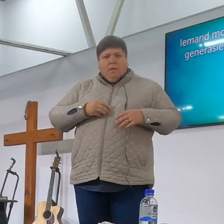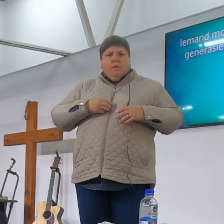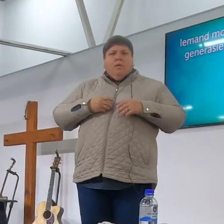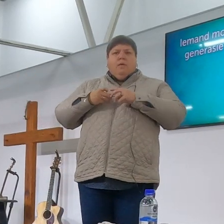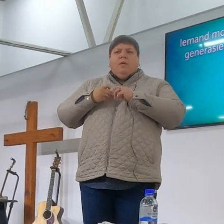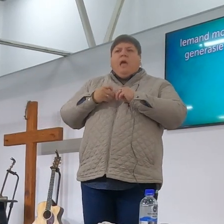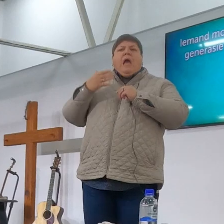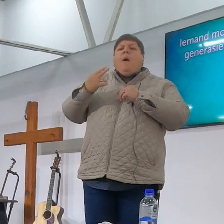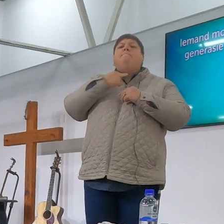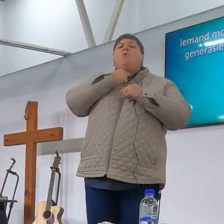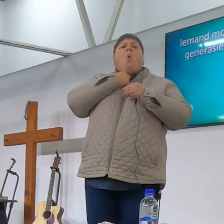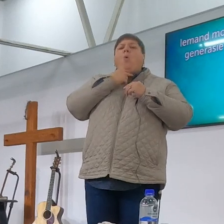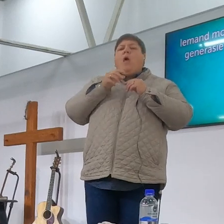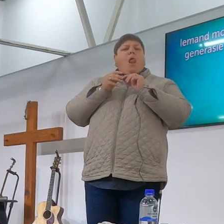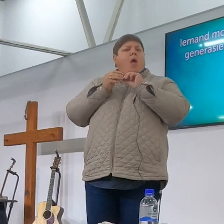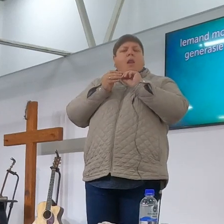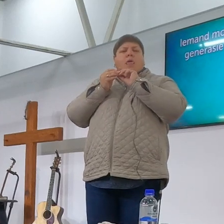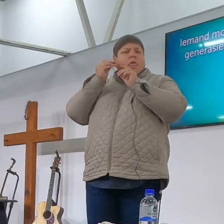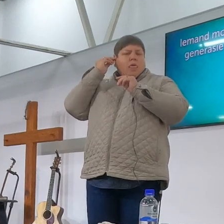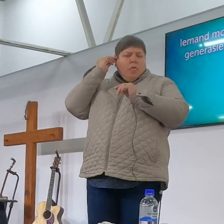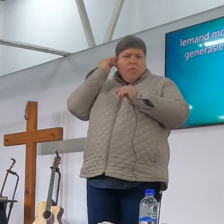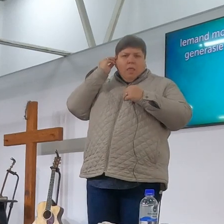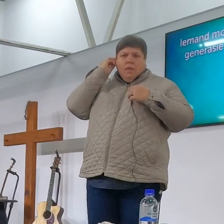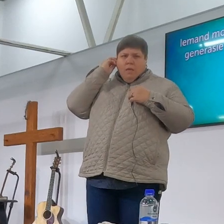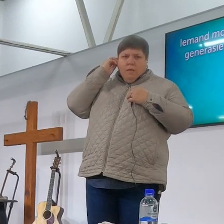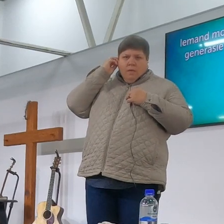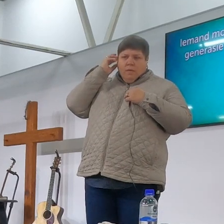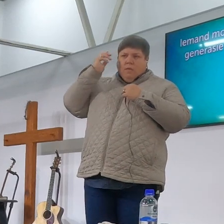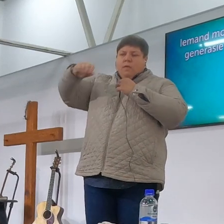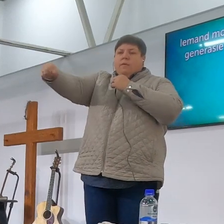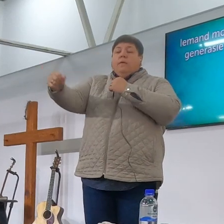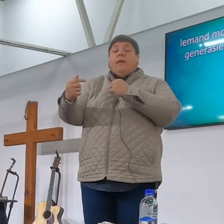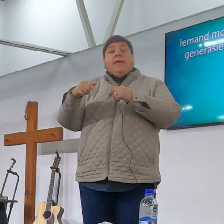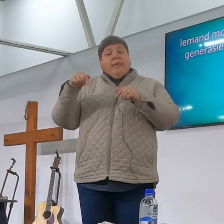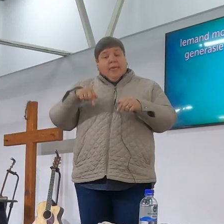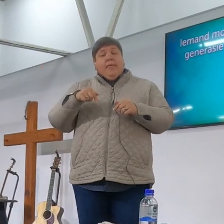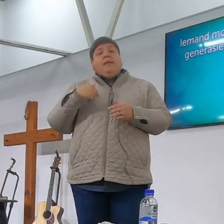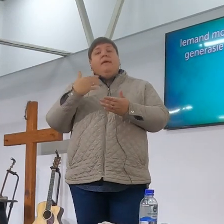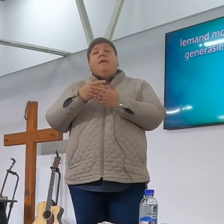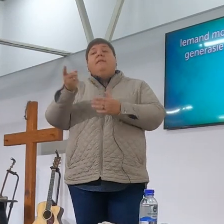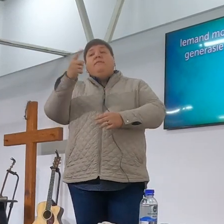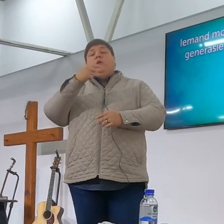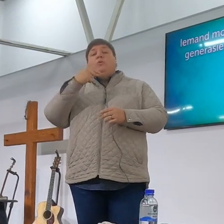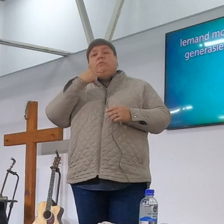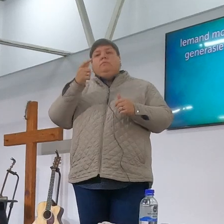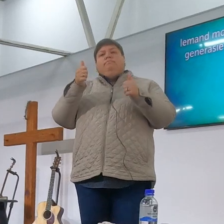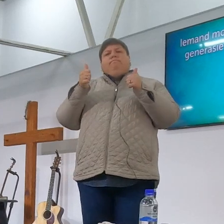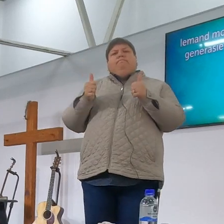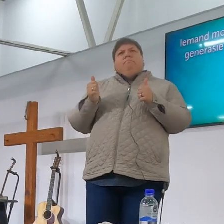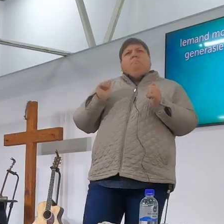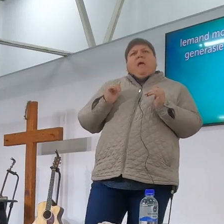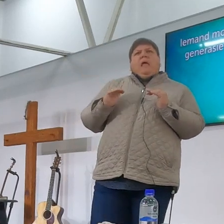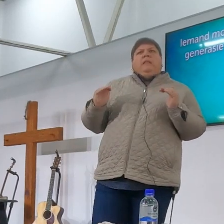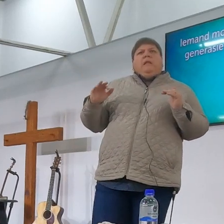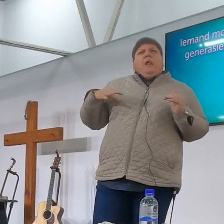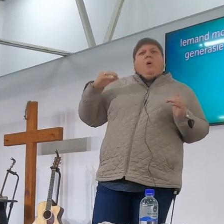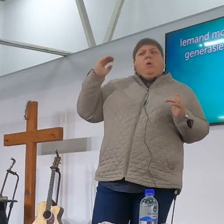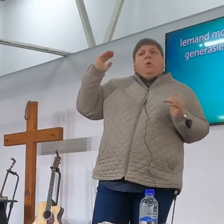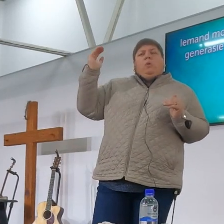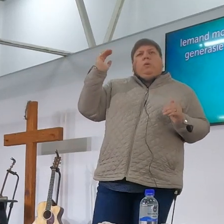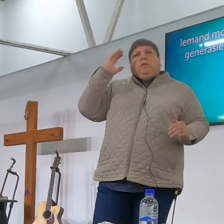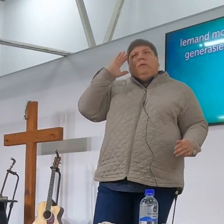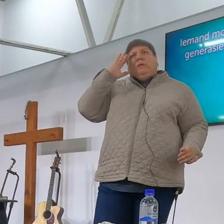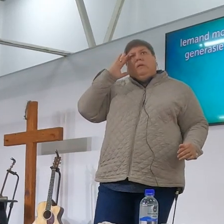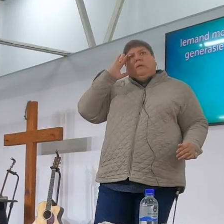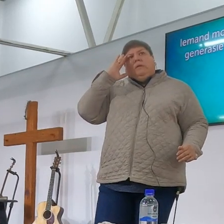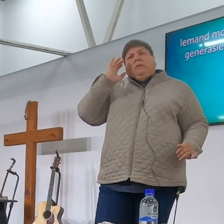Ons kan dit nie per ongeluk doen nie. Ons kan dit nie toevallig doen nie. En hier kan ek nou vir jou sê, jy sit nou klaar en sê, maar my kinders is uit die huis uit. Ons